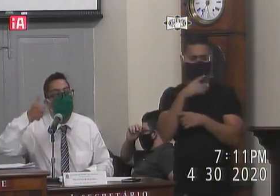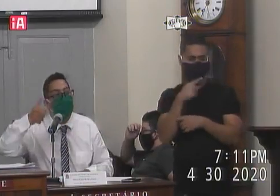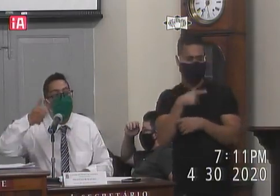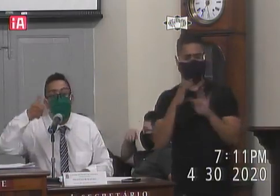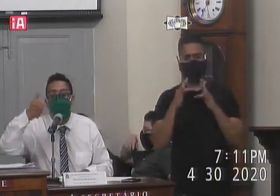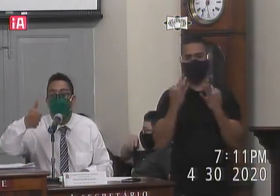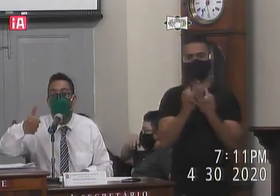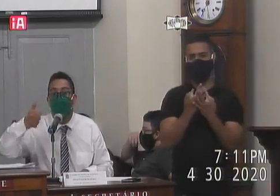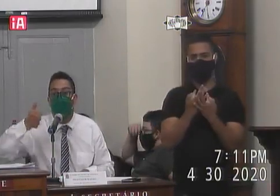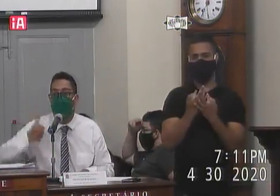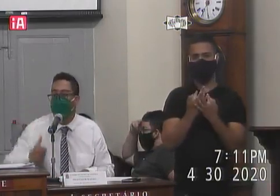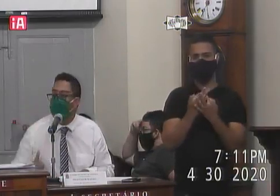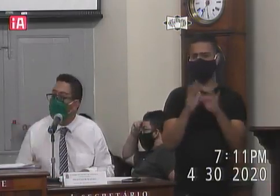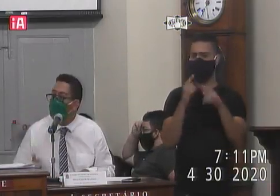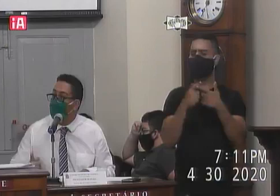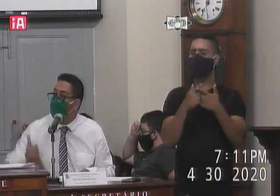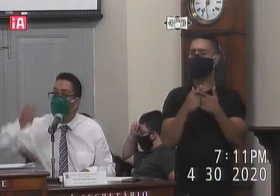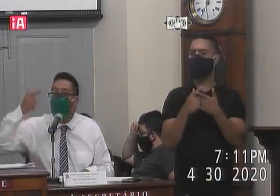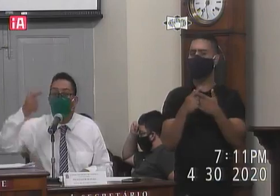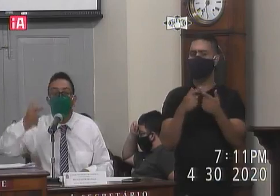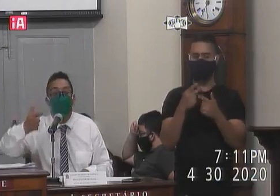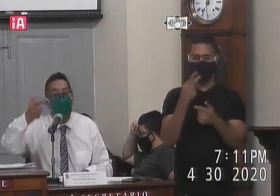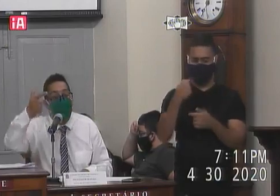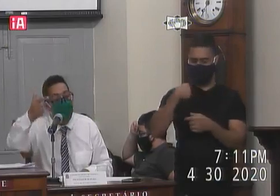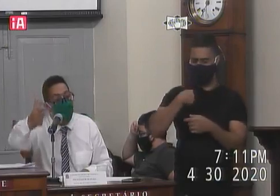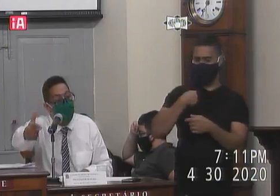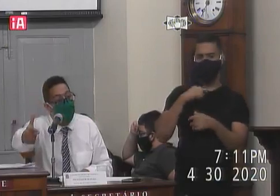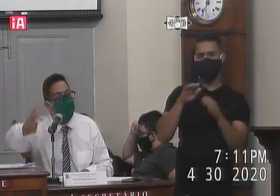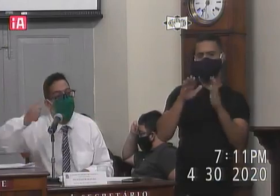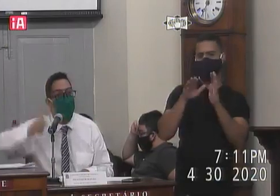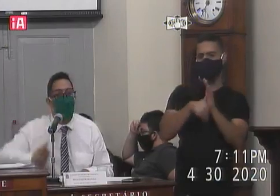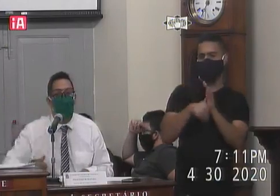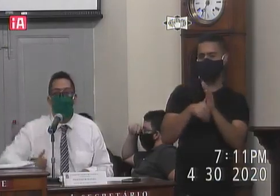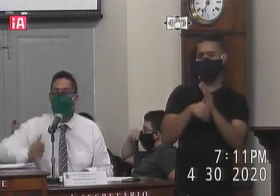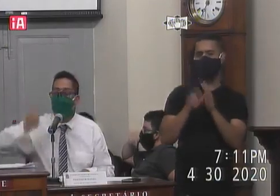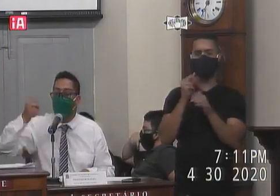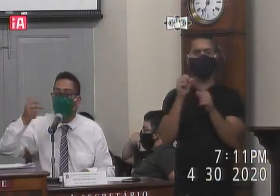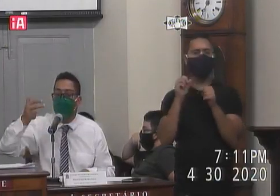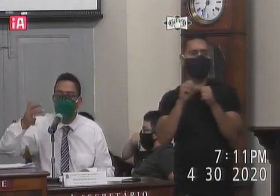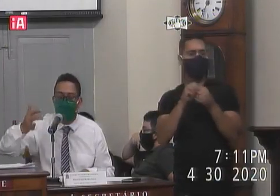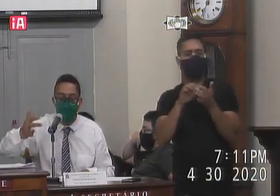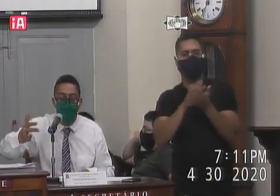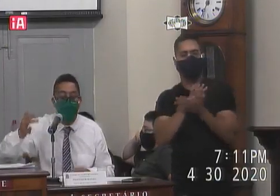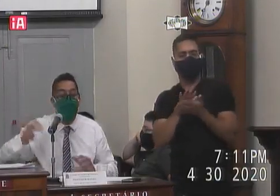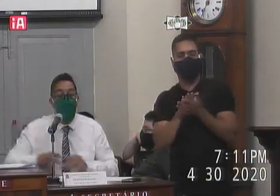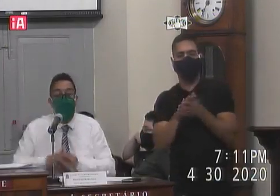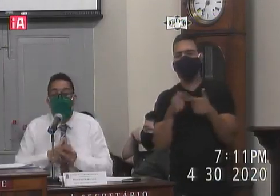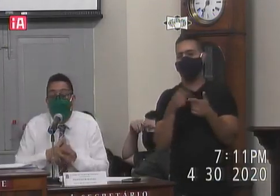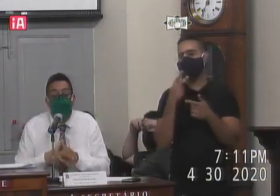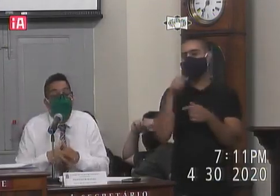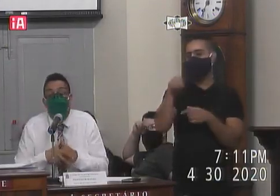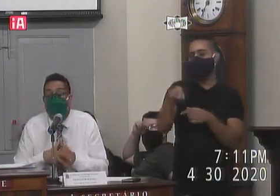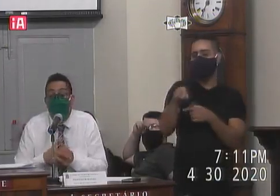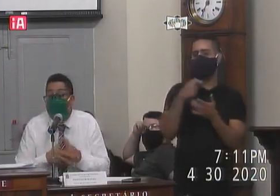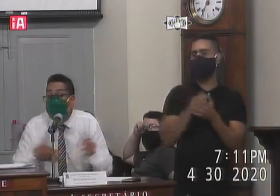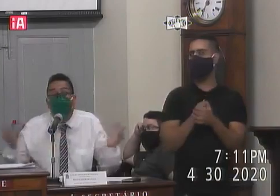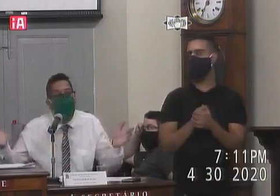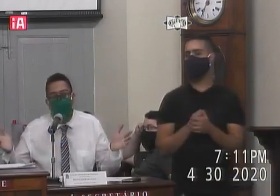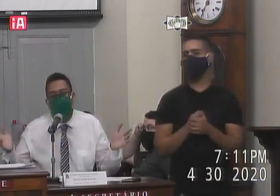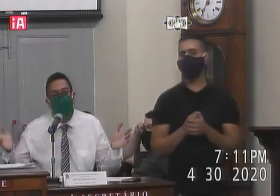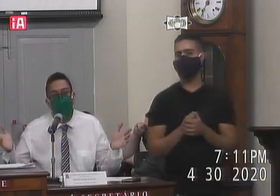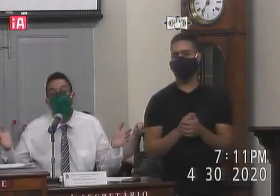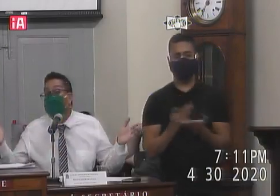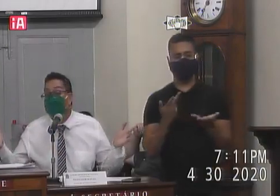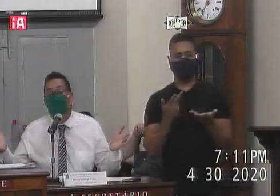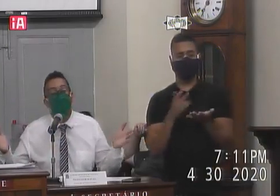Porque não pode me chamar de corrupto, porque não pode me chamar de omisso, porque não pode me chamar de